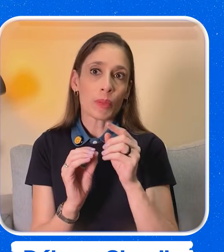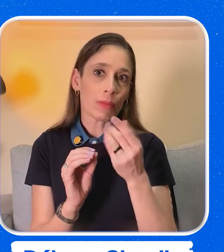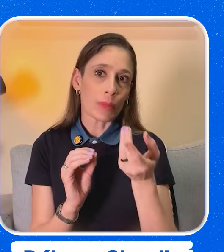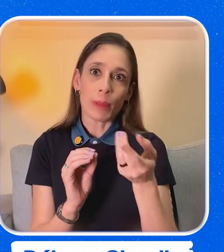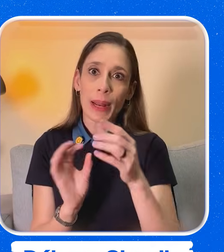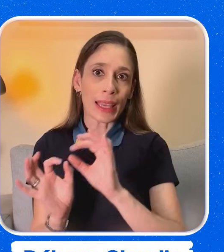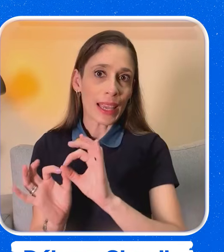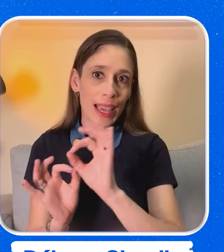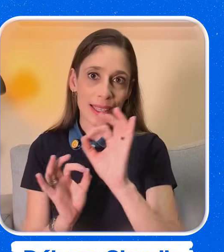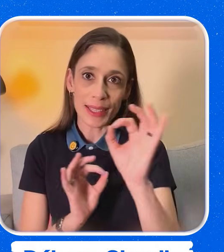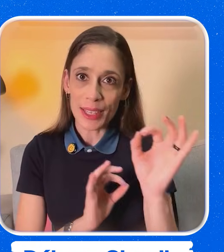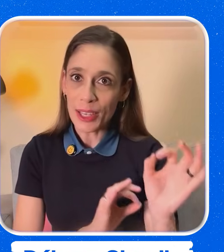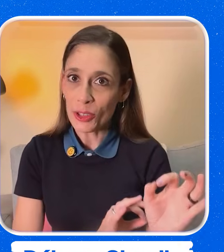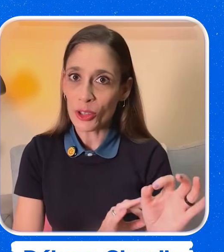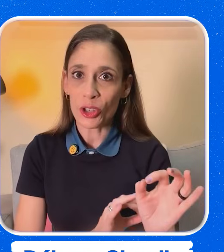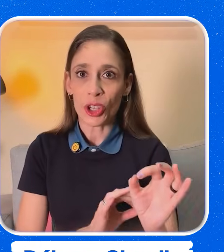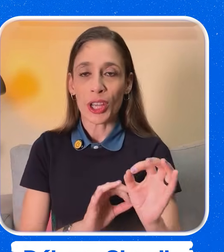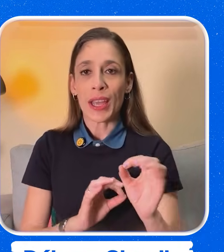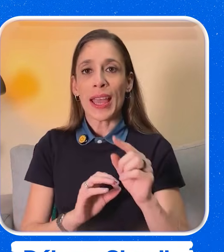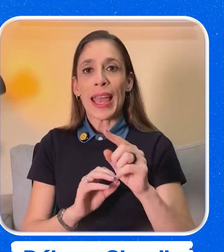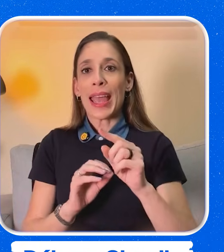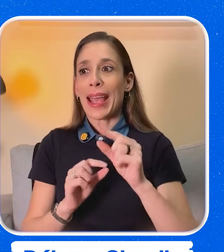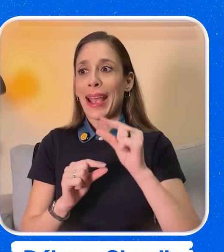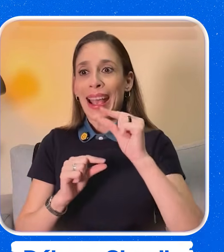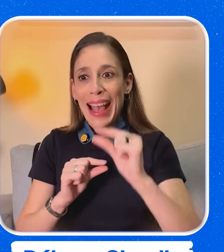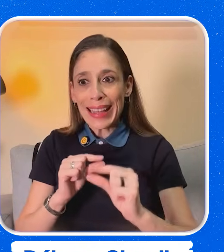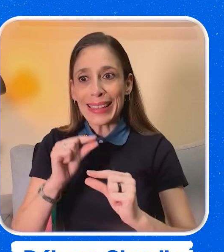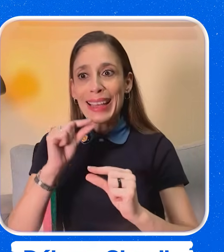mas para quem assiste,